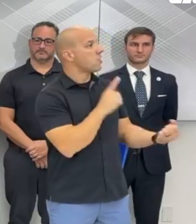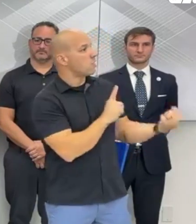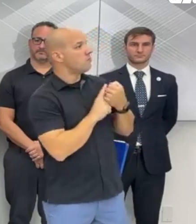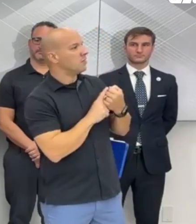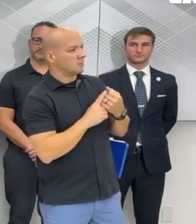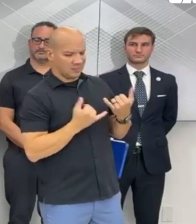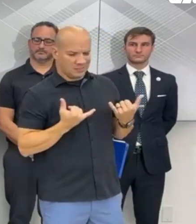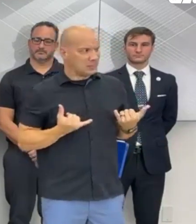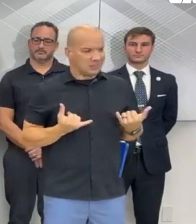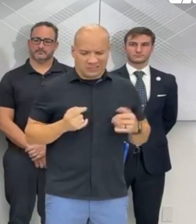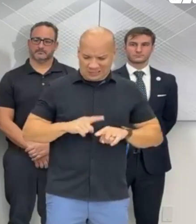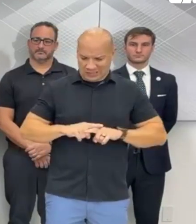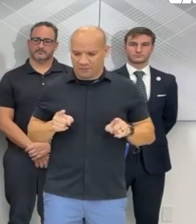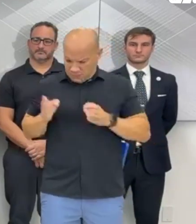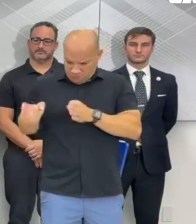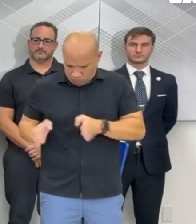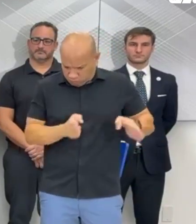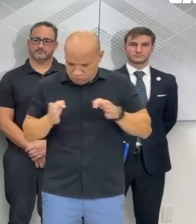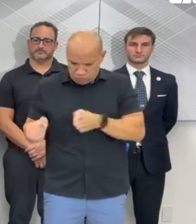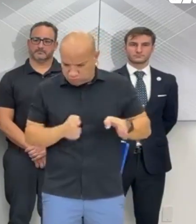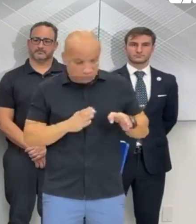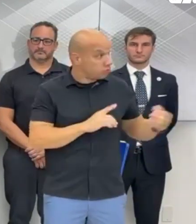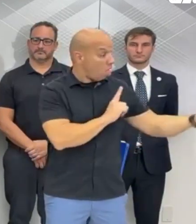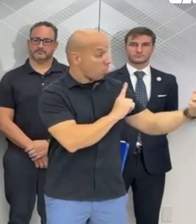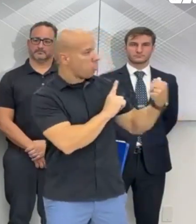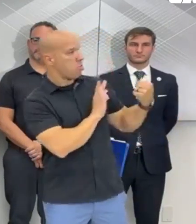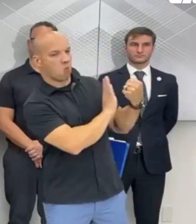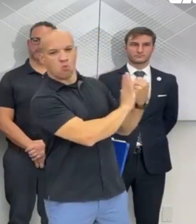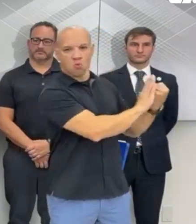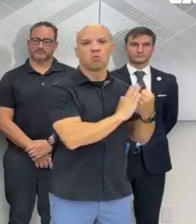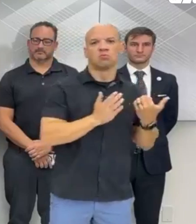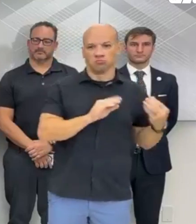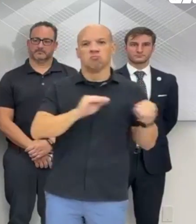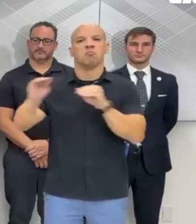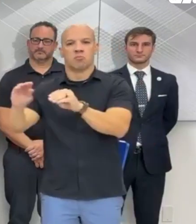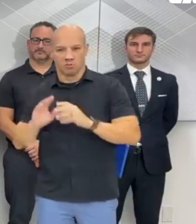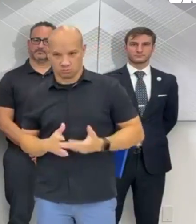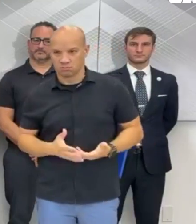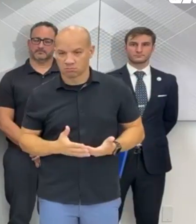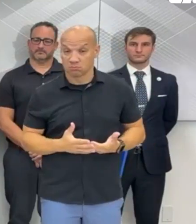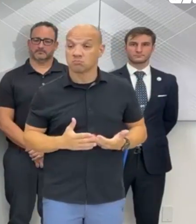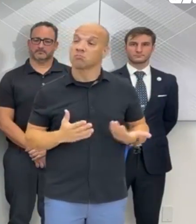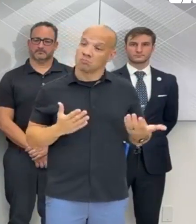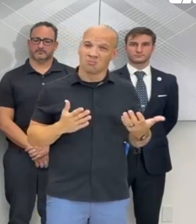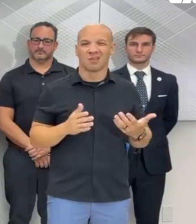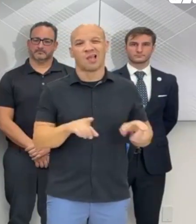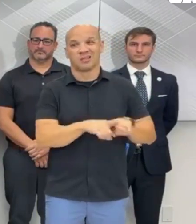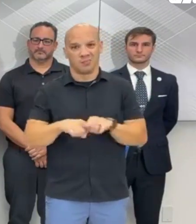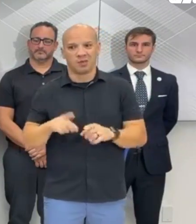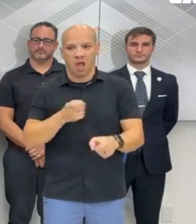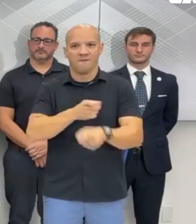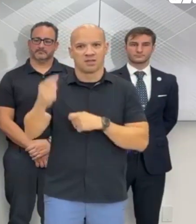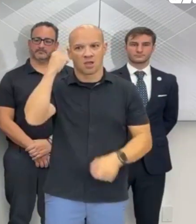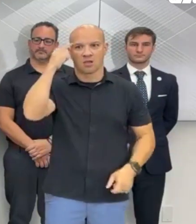vez. Pues entonces tú consideras con tiempo el tú moverte, porque sabemos que hay unos aspectos, inclusive psicológicos, que hay gente que dice,